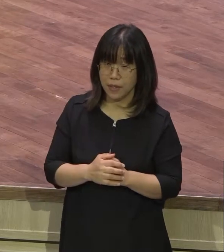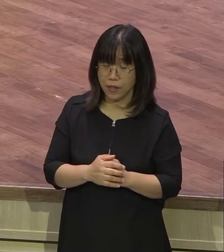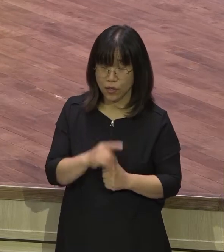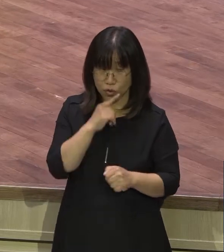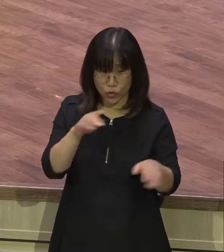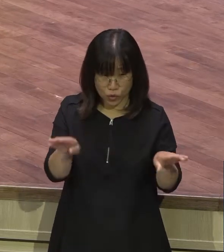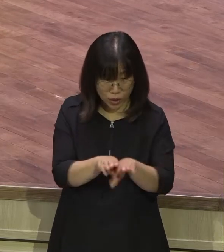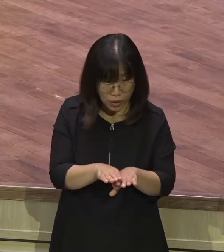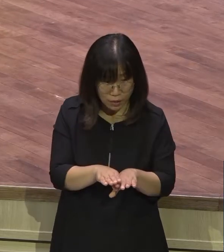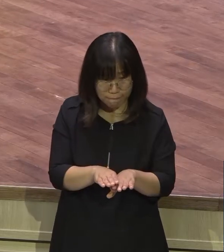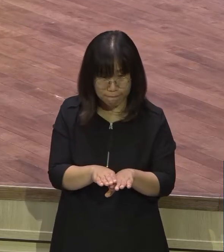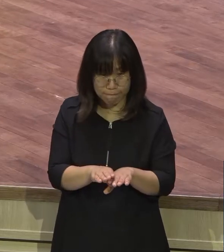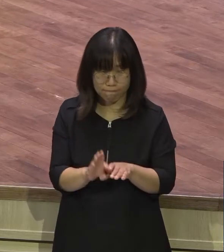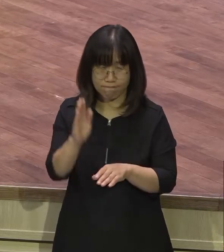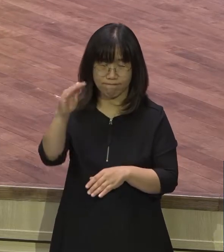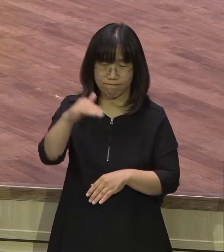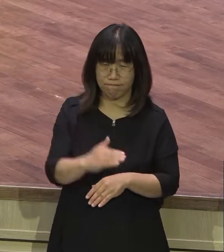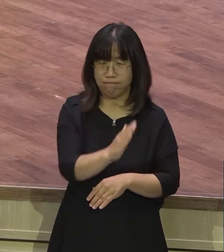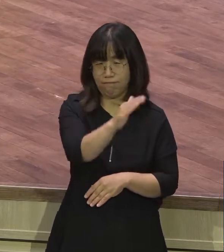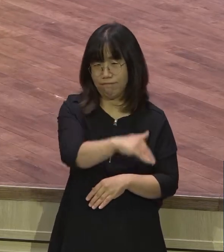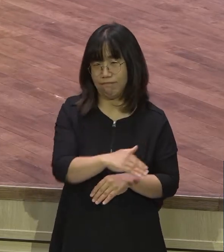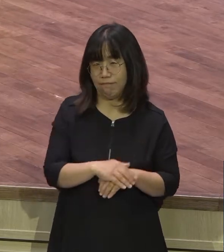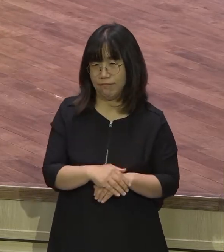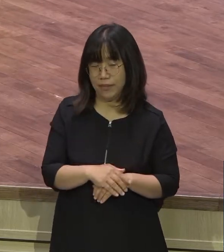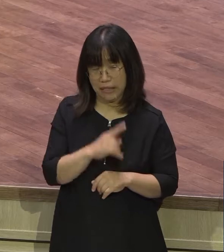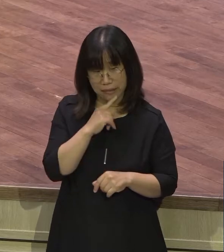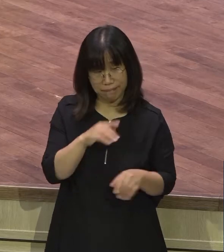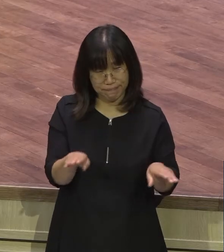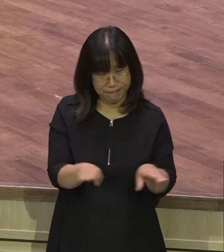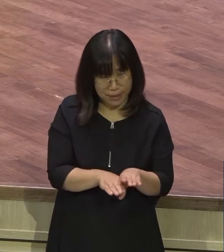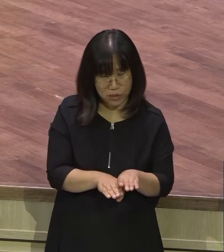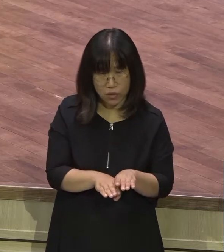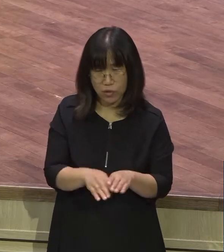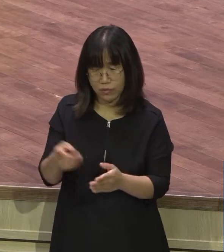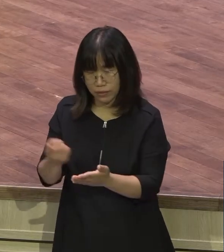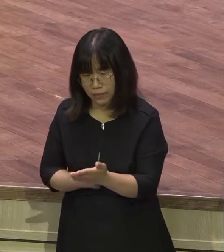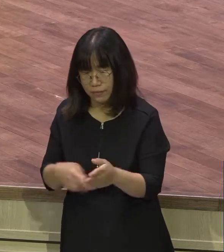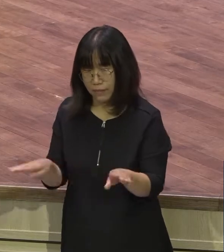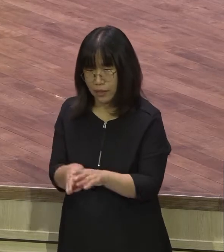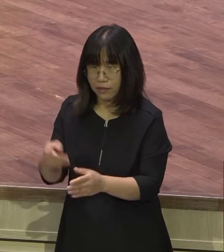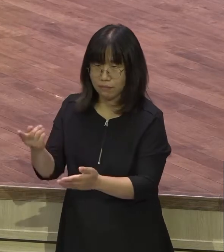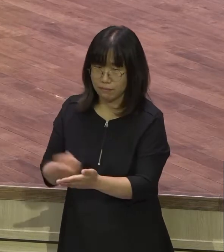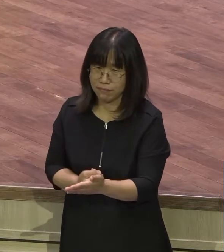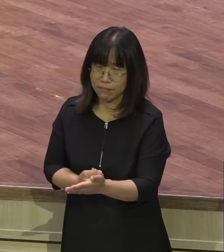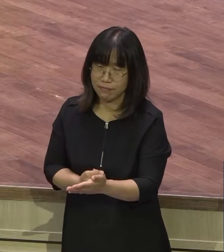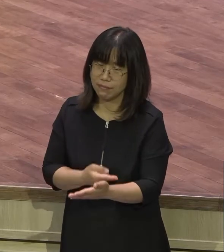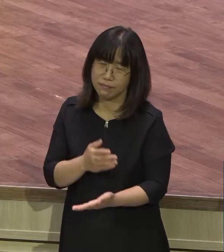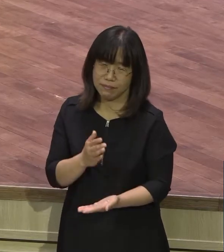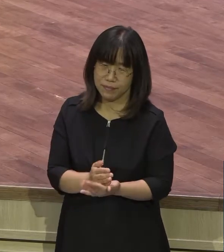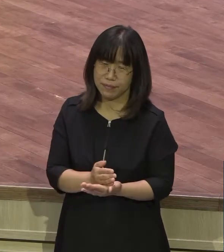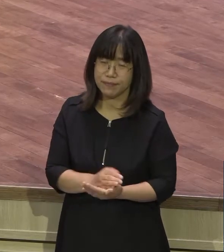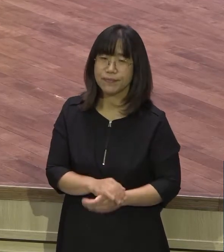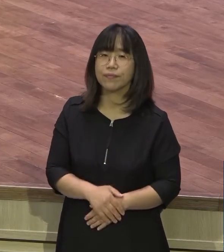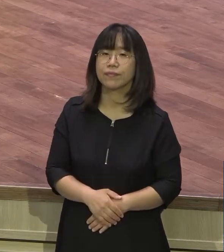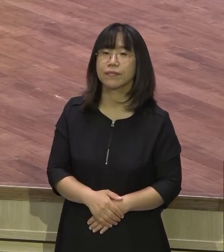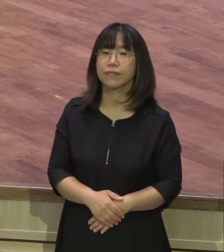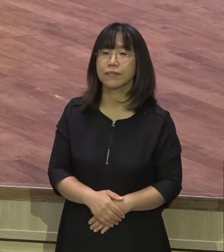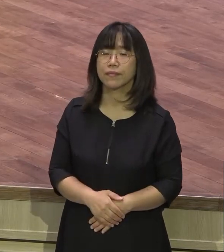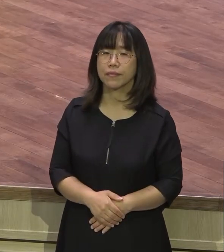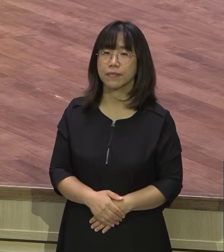말았다가 심야기도 나왔다가 말았다가 기분 나면 하고 안 하면 안 하고 이런 신앙생활을 하게 되면